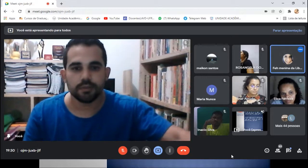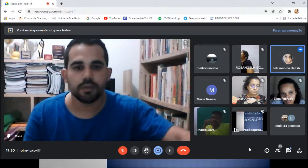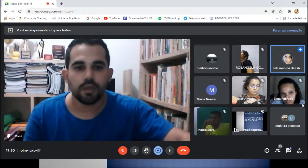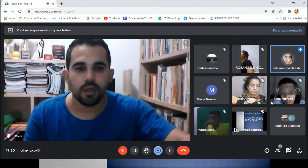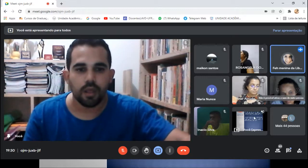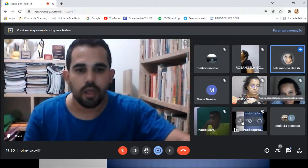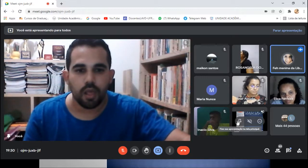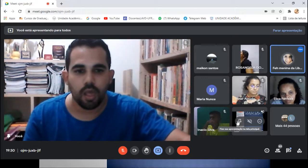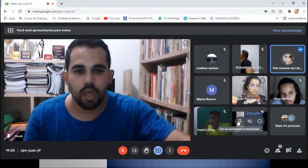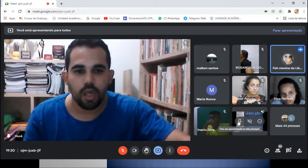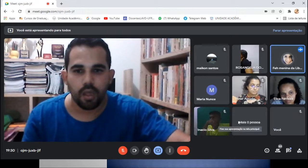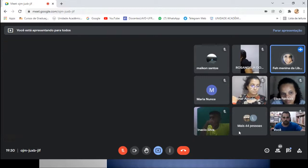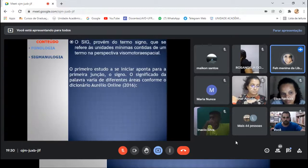ano